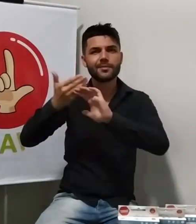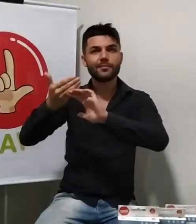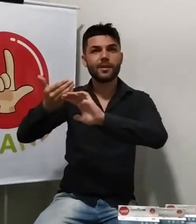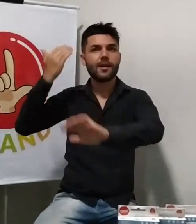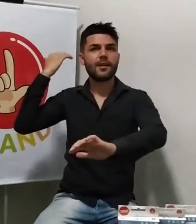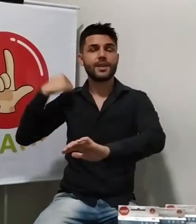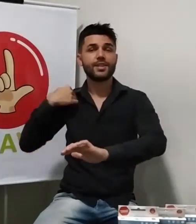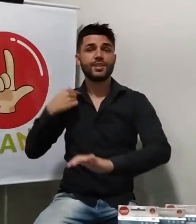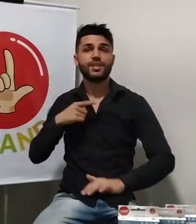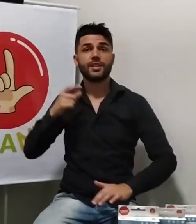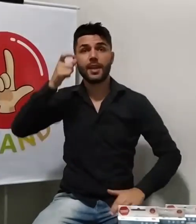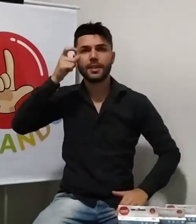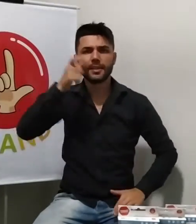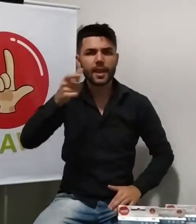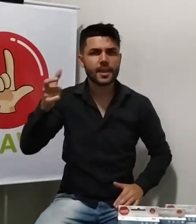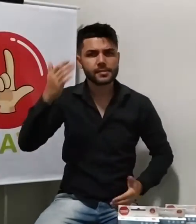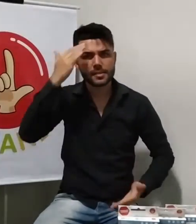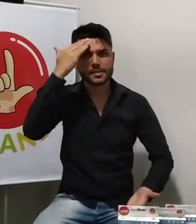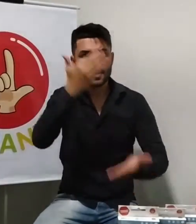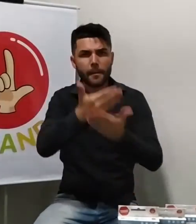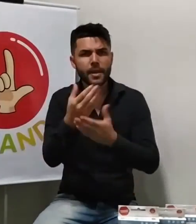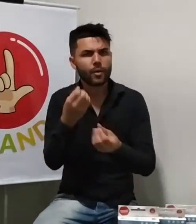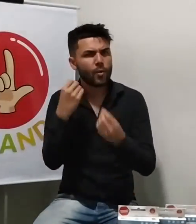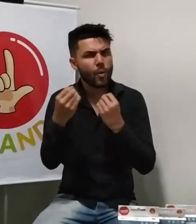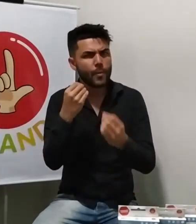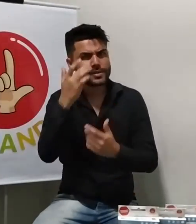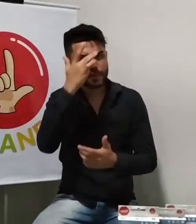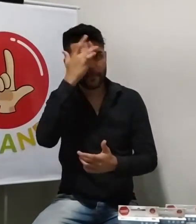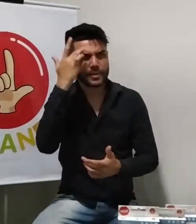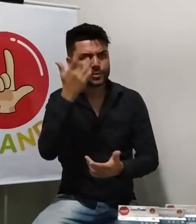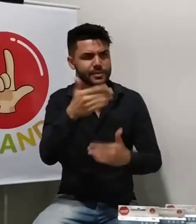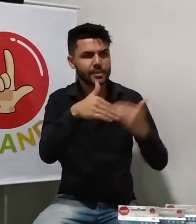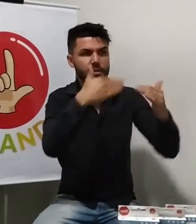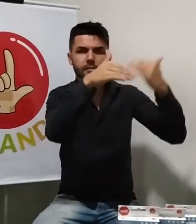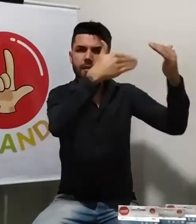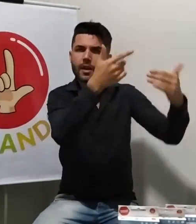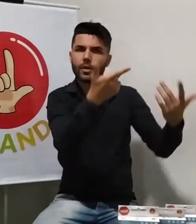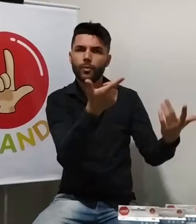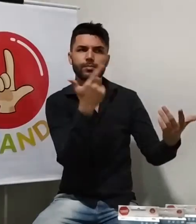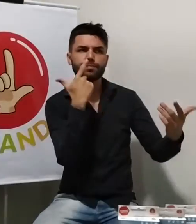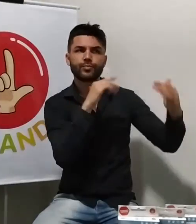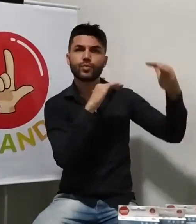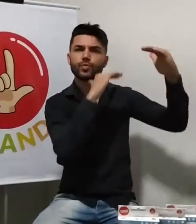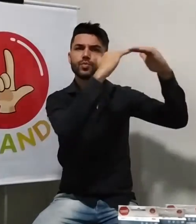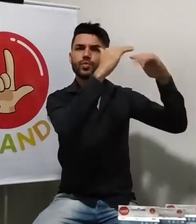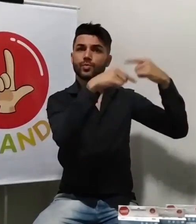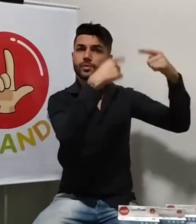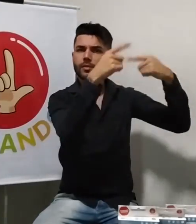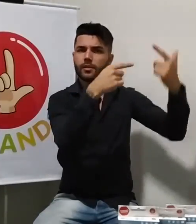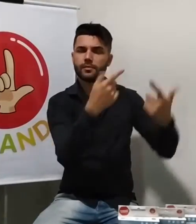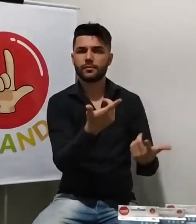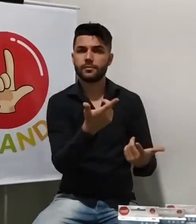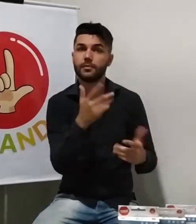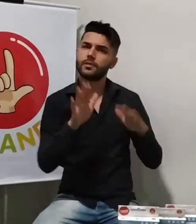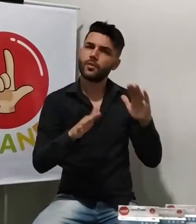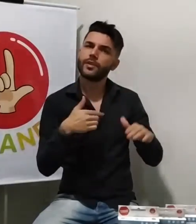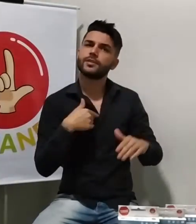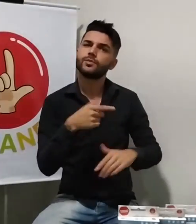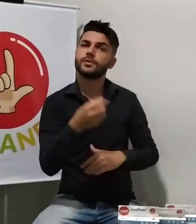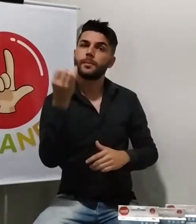interesse em saber como as pessoas que cresceram, como é que elas fizeram, como é que elas chegaram lá. Talvez também isso explique, né, o meusucesso.com, que é uma empresa que eu fundei, que eu já